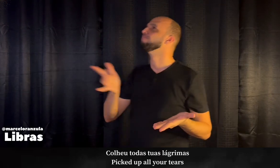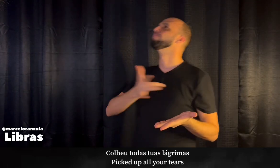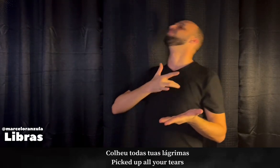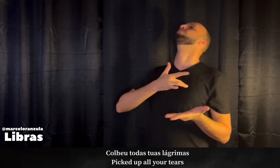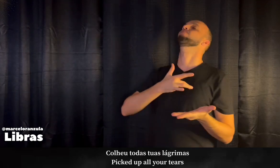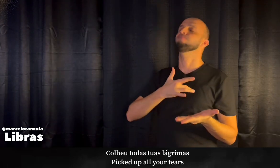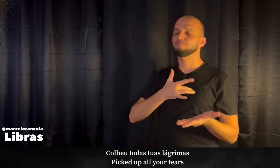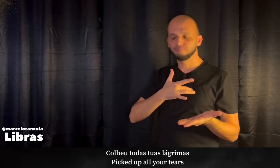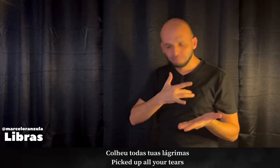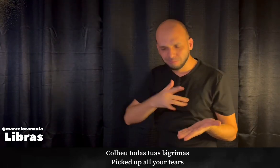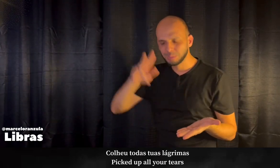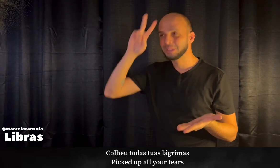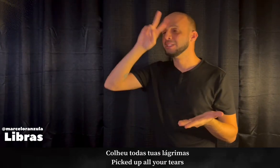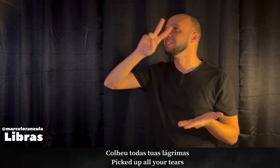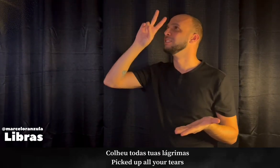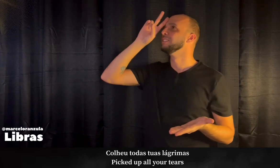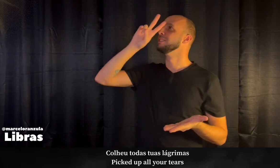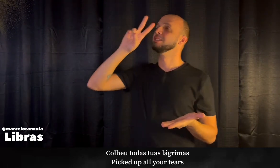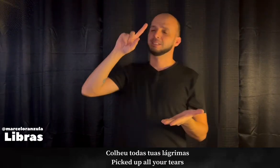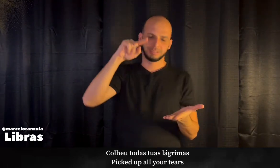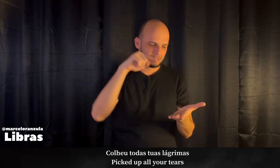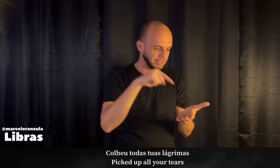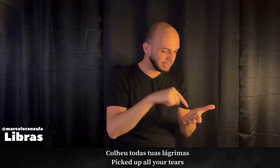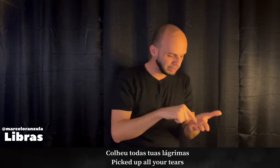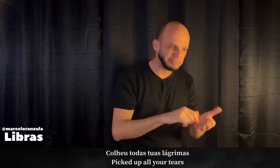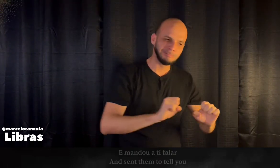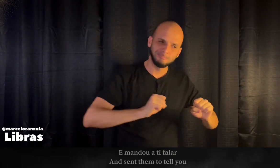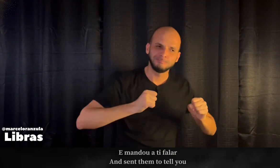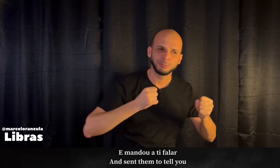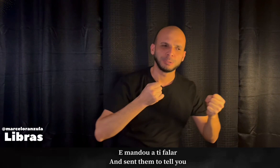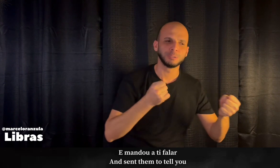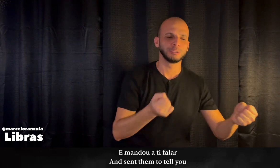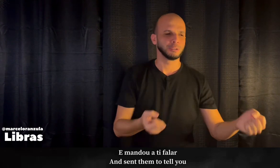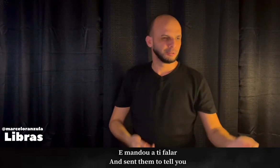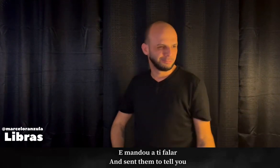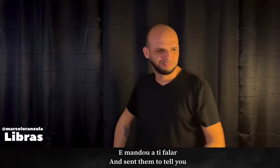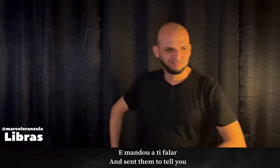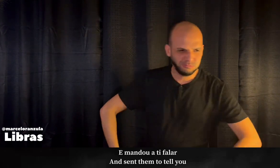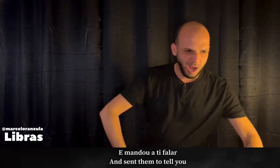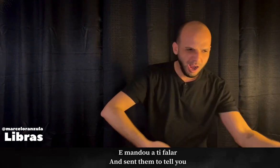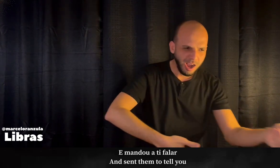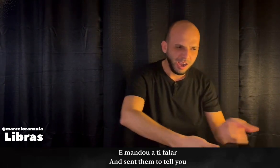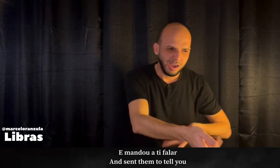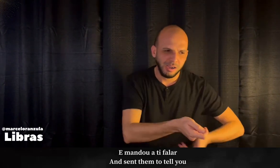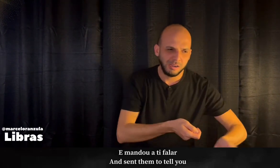Colheu todas as tuas lágrimas E mandou a te falar